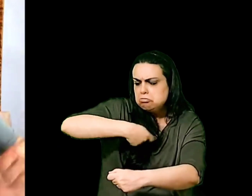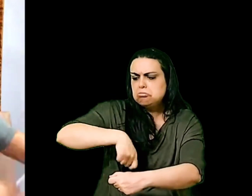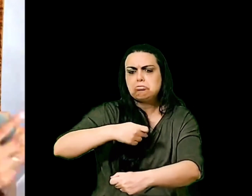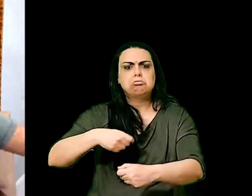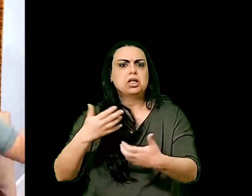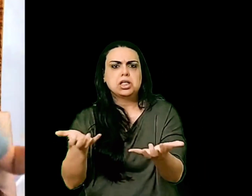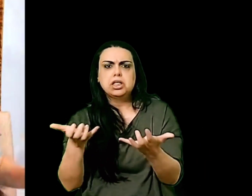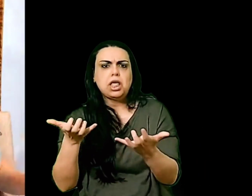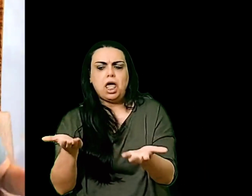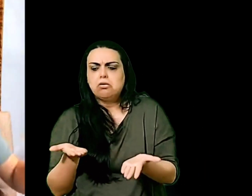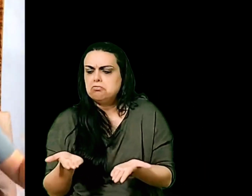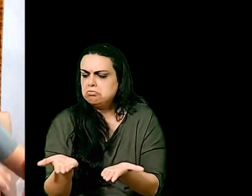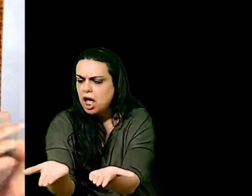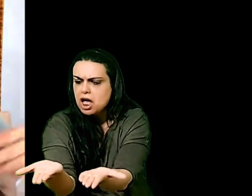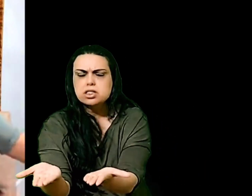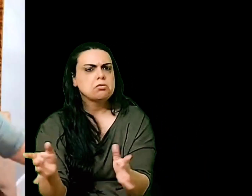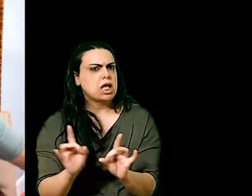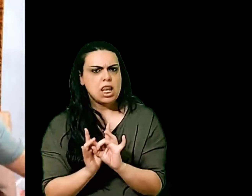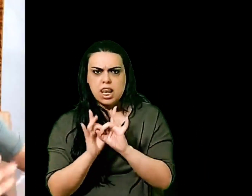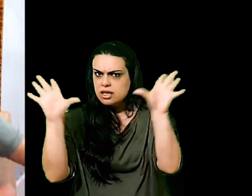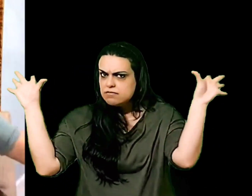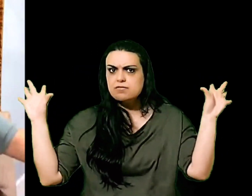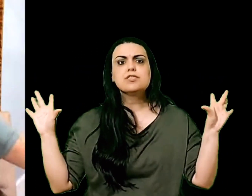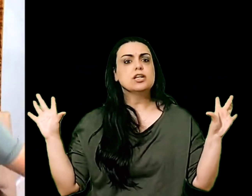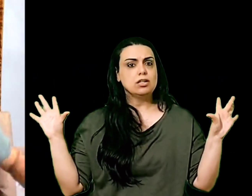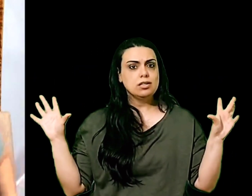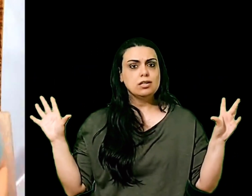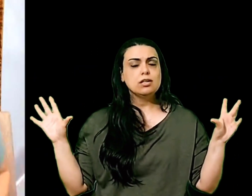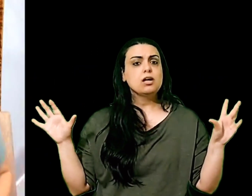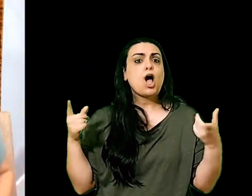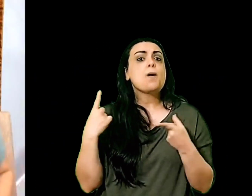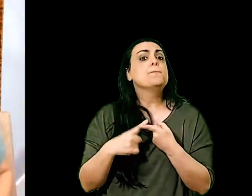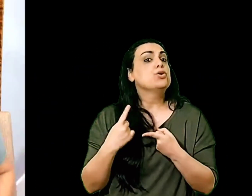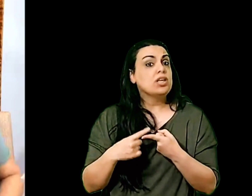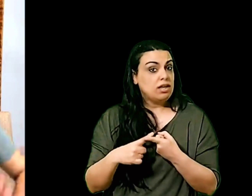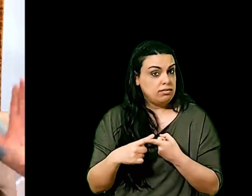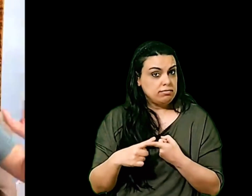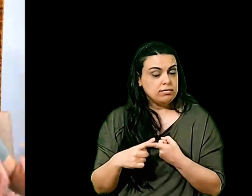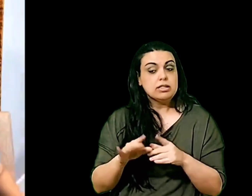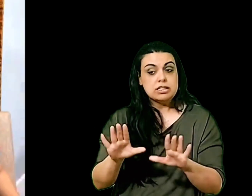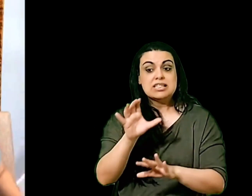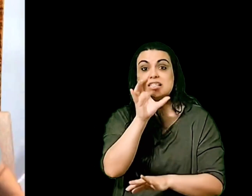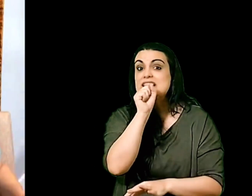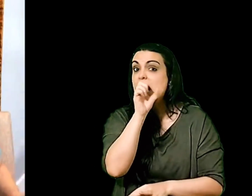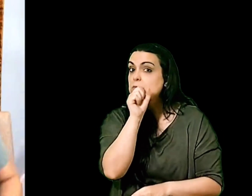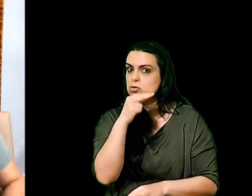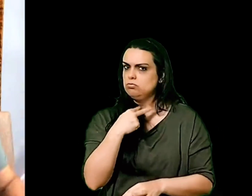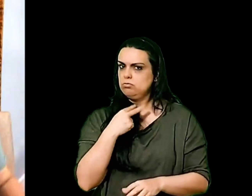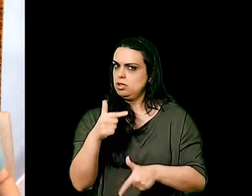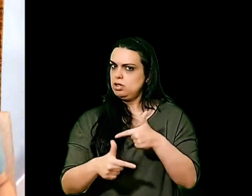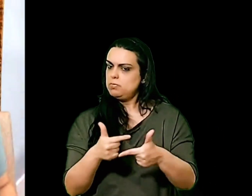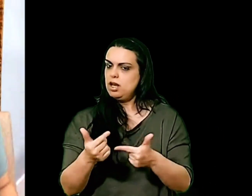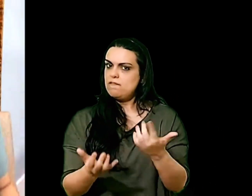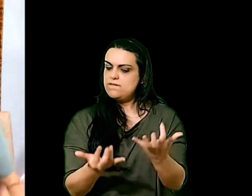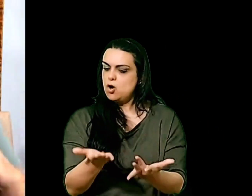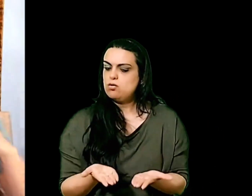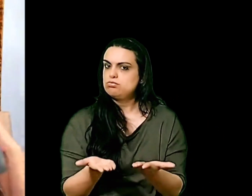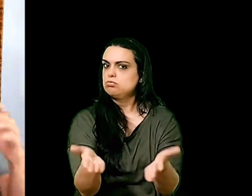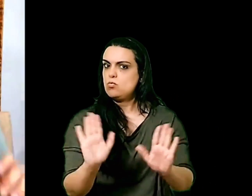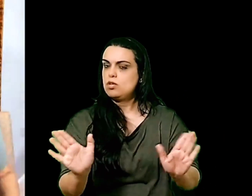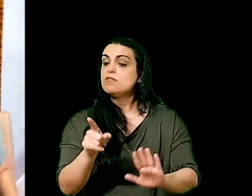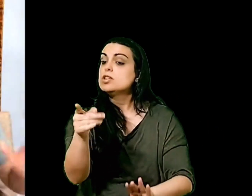quiserem fazer cozido, vocês fazem, e se vocês quiserem tratar dele assado, vocês assam. Porque no sábado não vai se acender